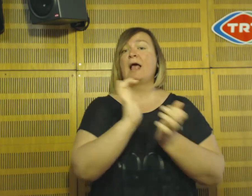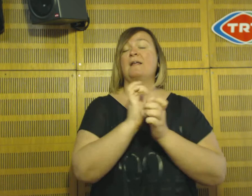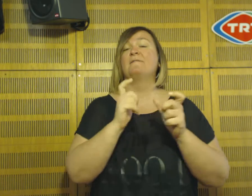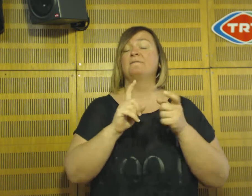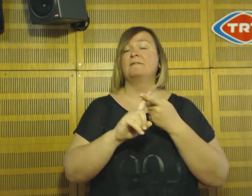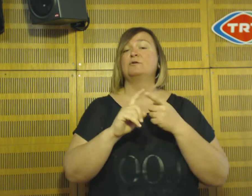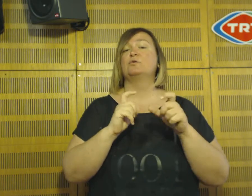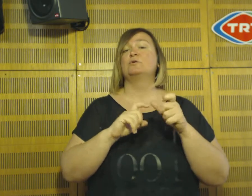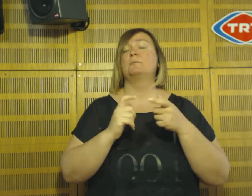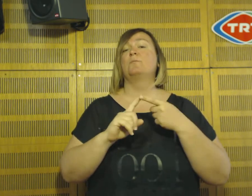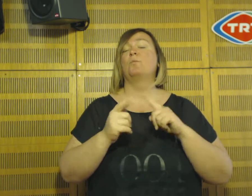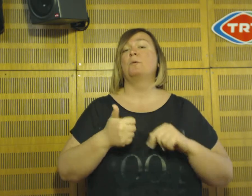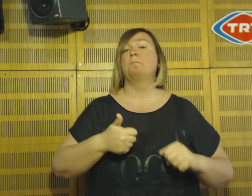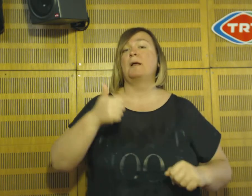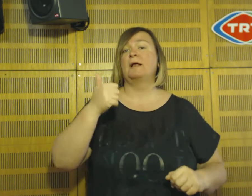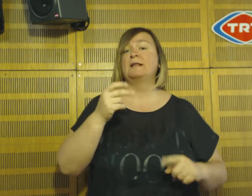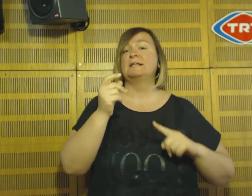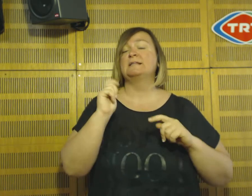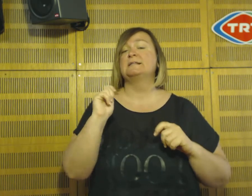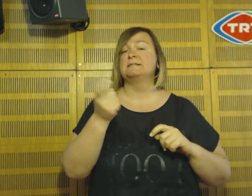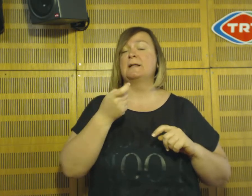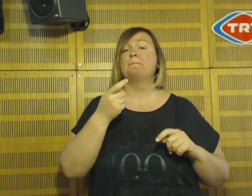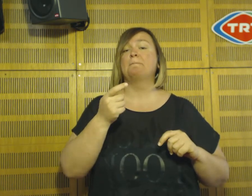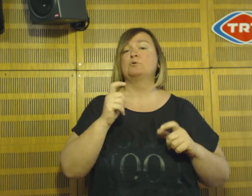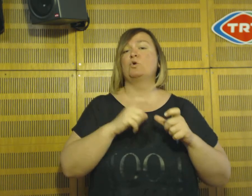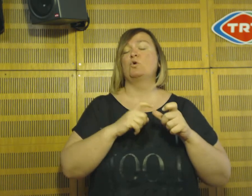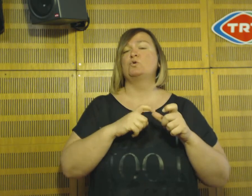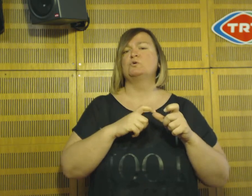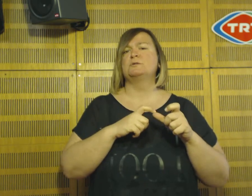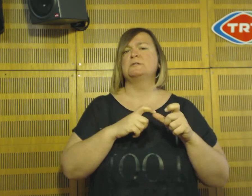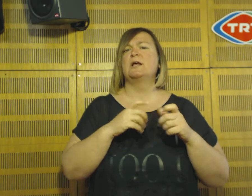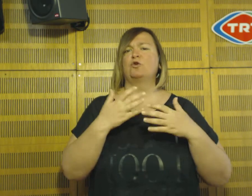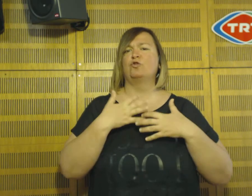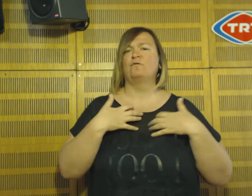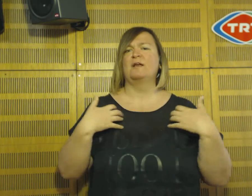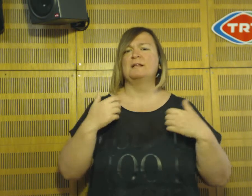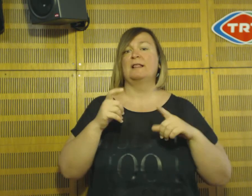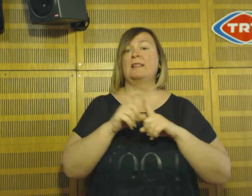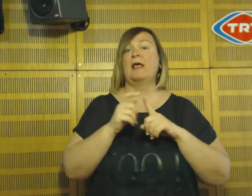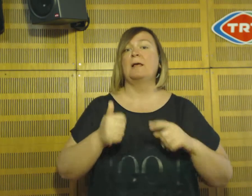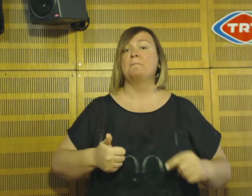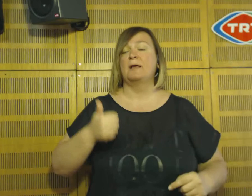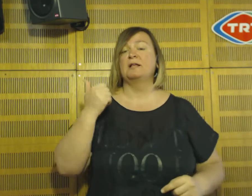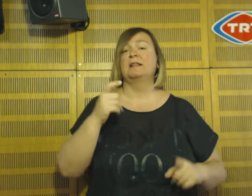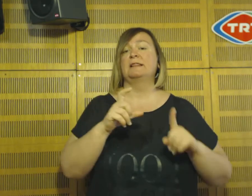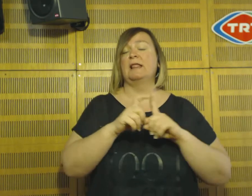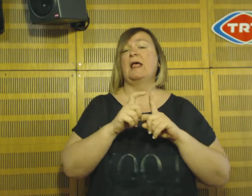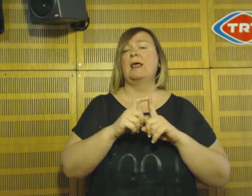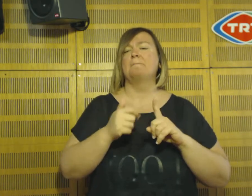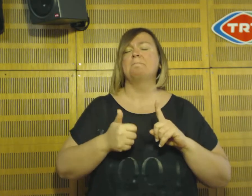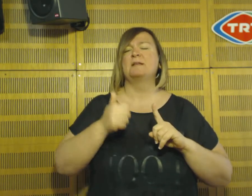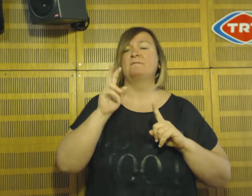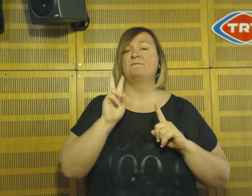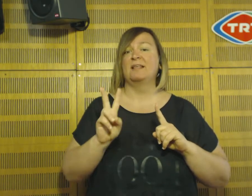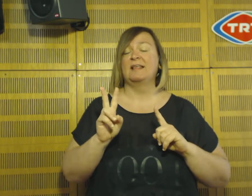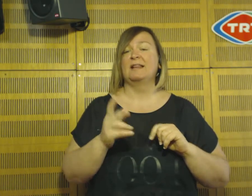Sosyal Politikalar Bakanlığı İstihdam ve Sosyal Güvence Daire Başkanlığı Daire Başkan Vekili